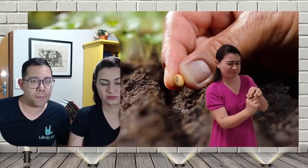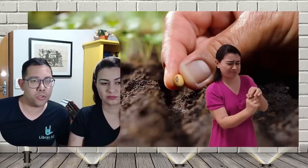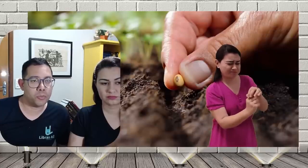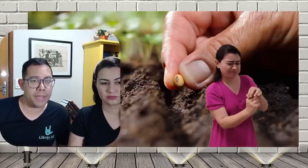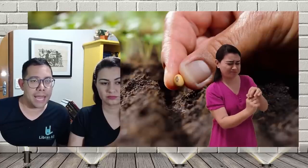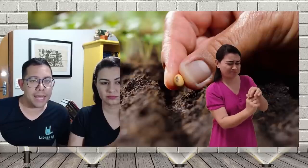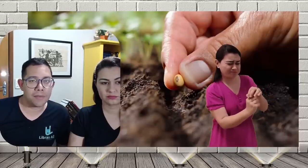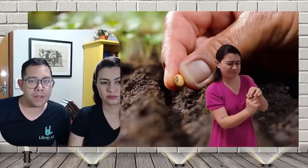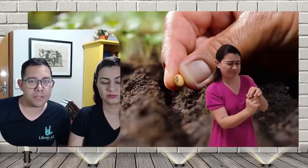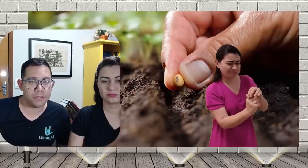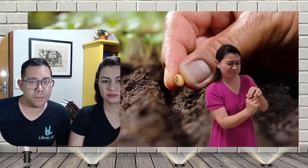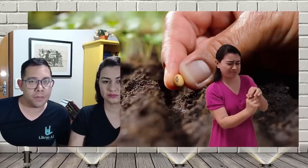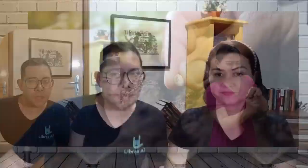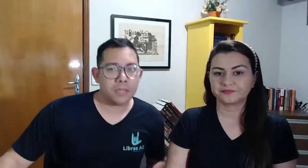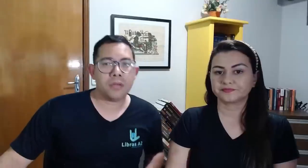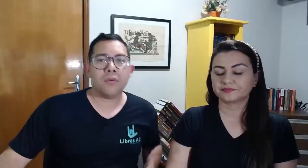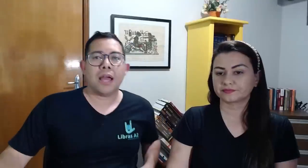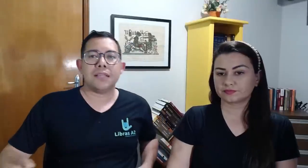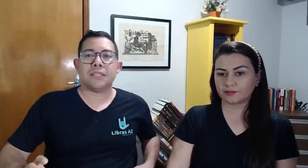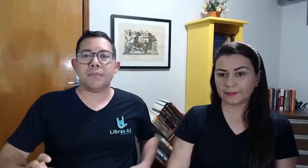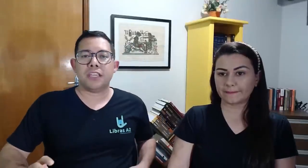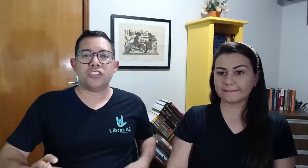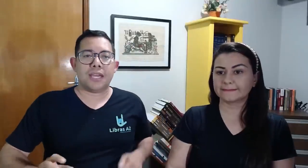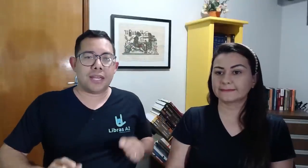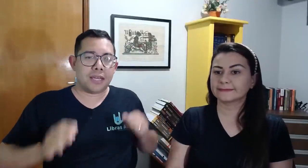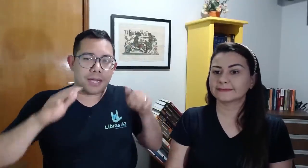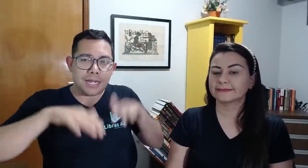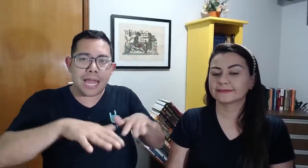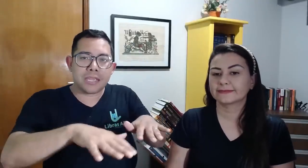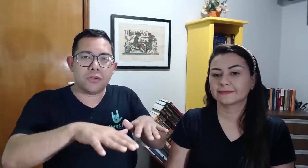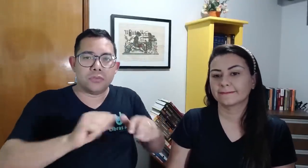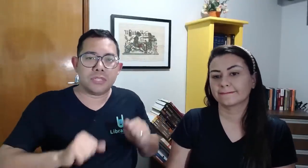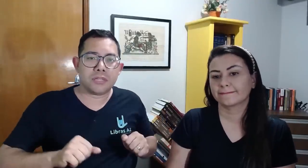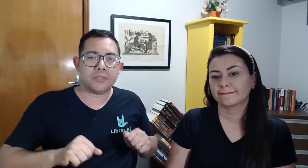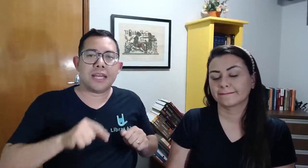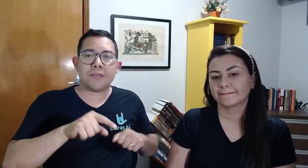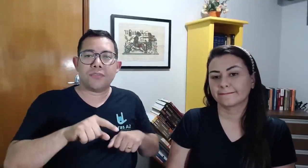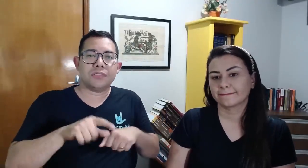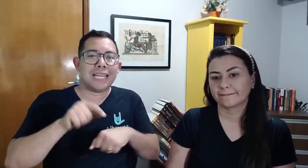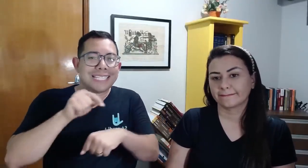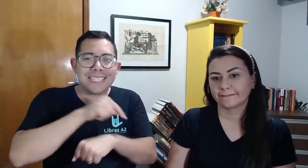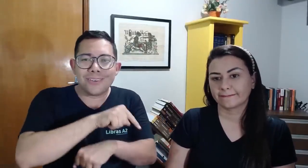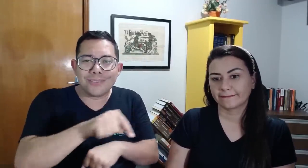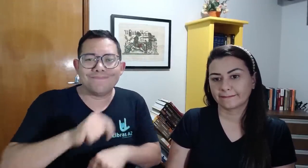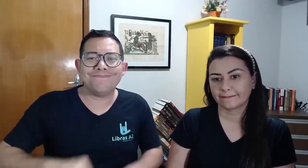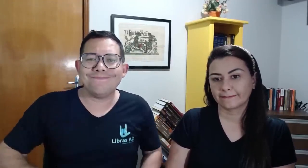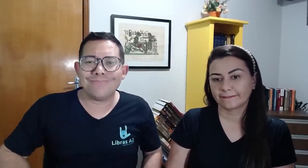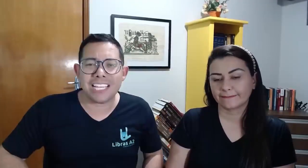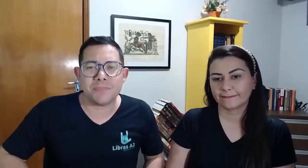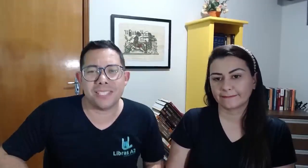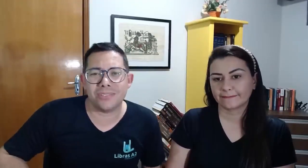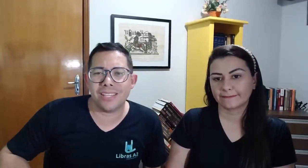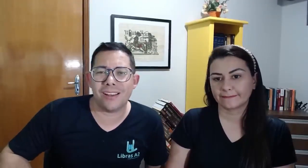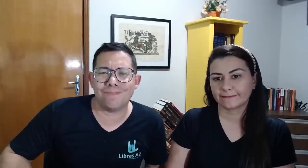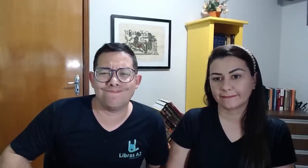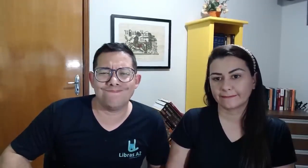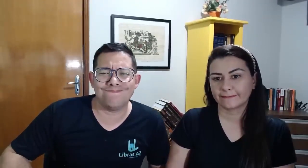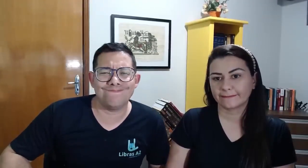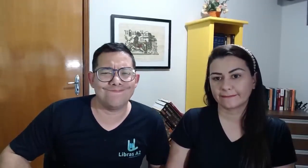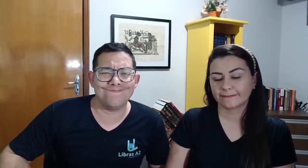Muito bem. Aí ela fala assim, ó. Então, a semente, ela caiu, certo? E ela falou assim, aqui, ó, a expressão dela,